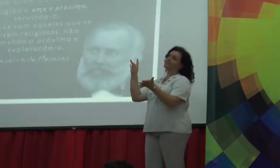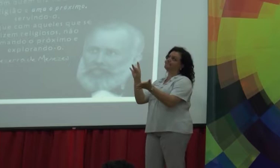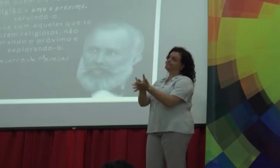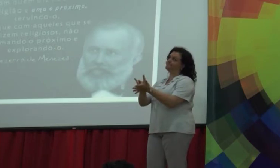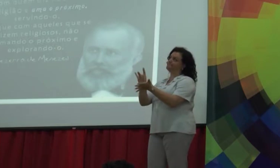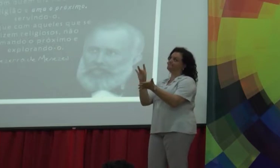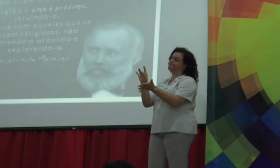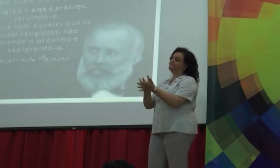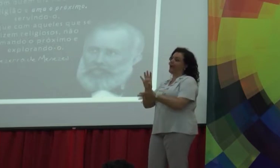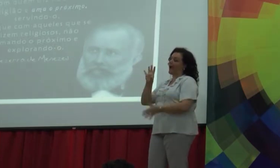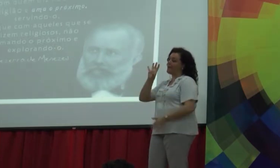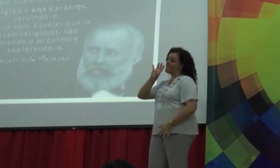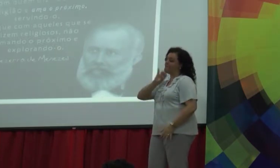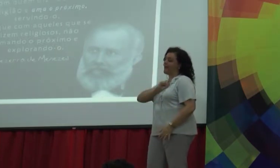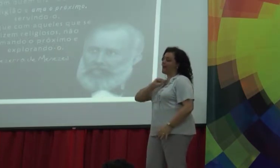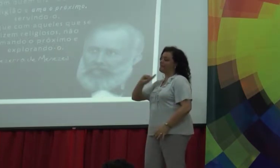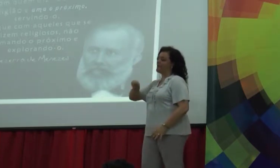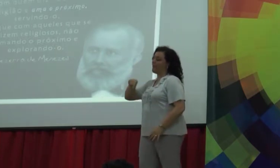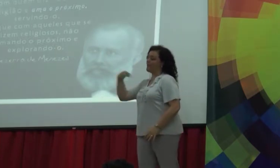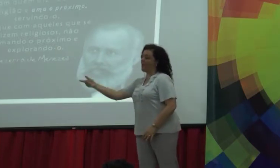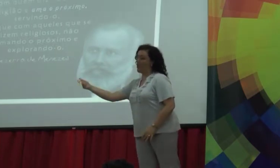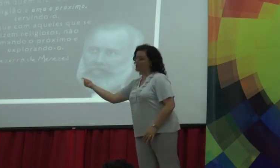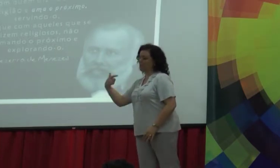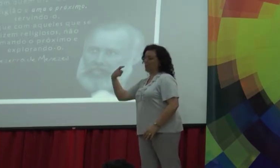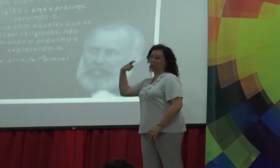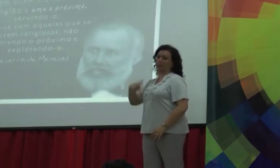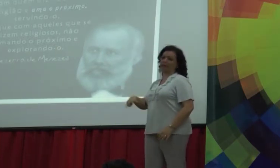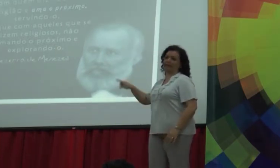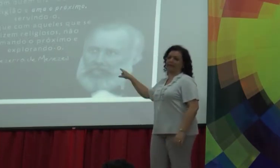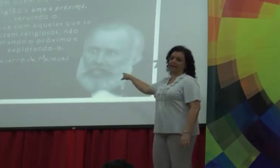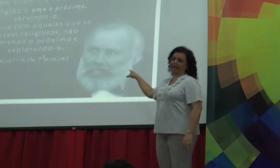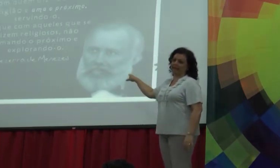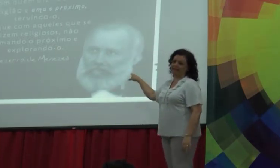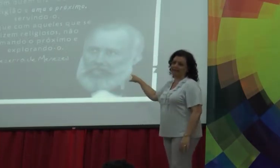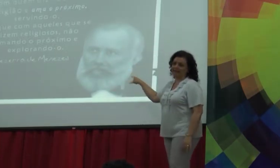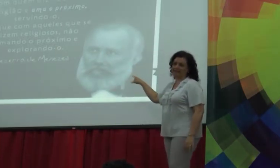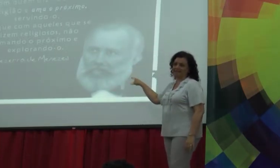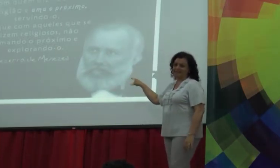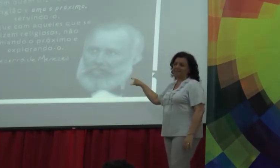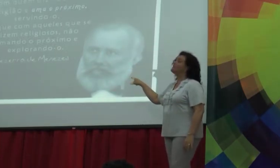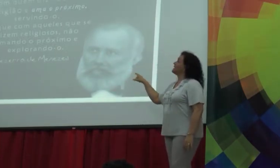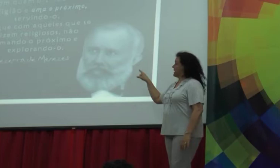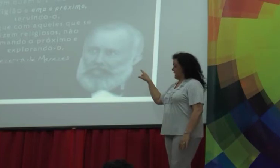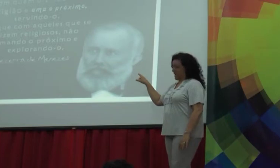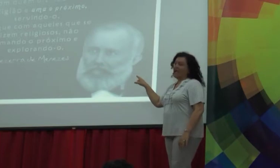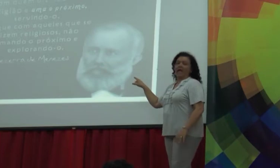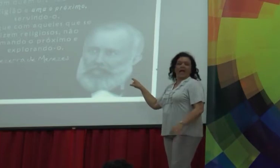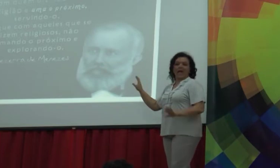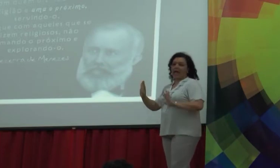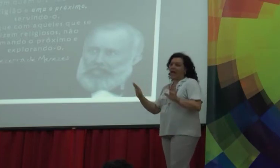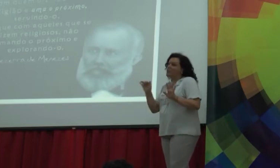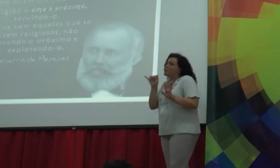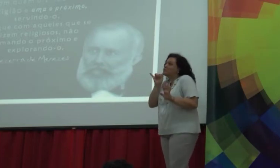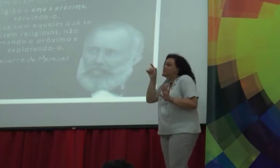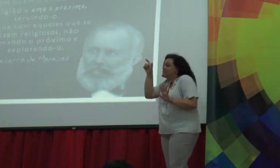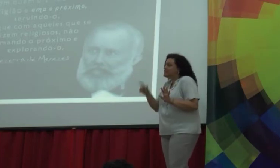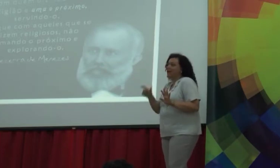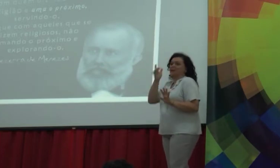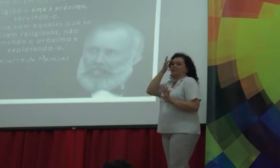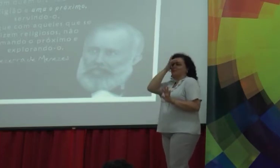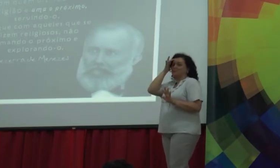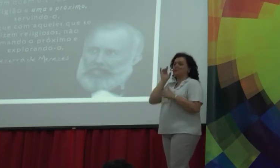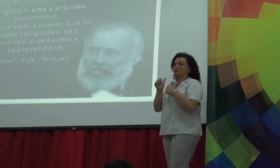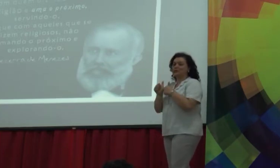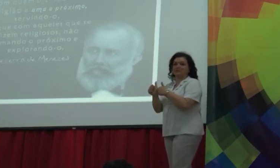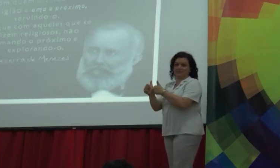a Bezerra de Menezes e ele tem uma caridade real. Ele ama o próximo como ele ama a si mesmo. É